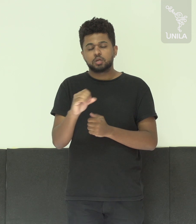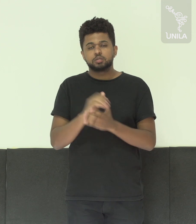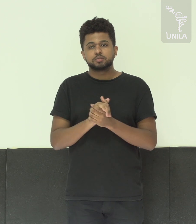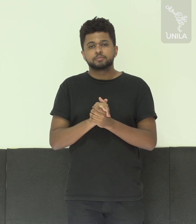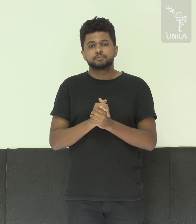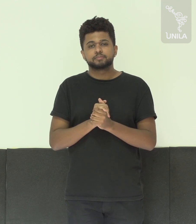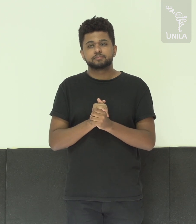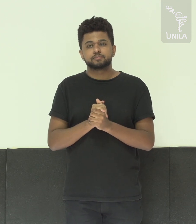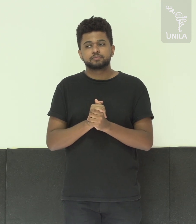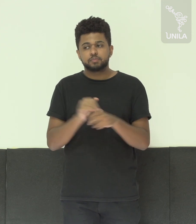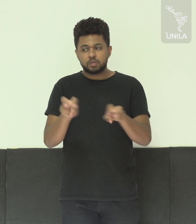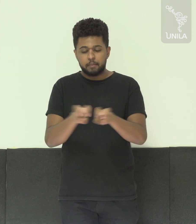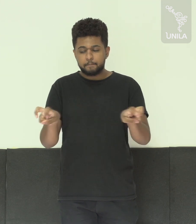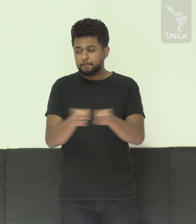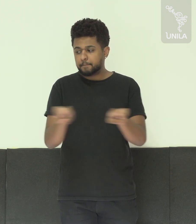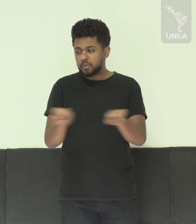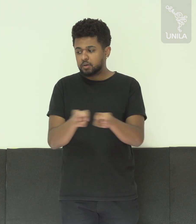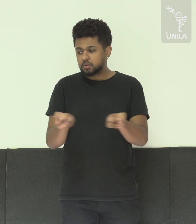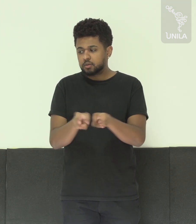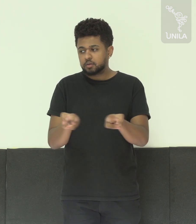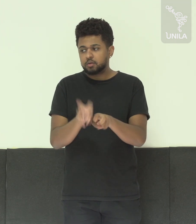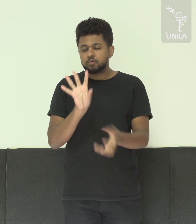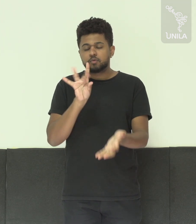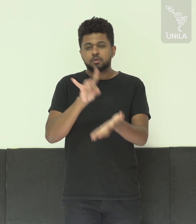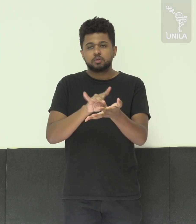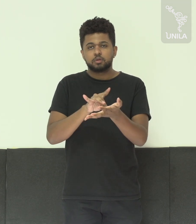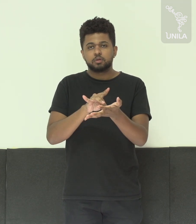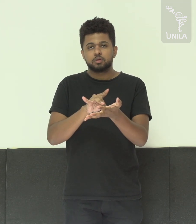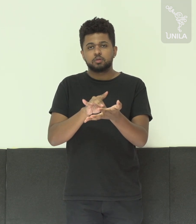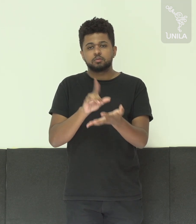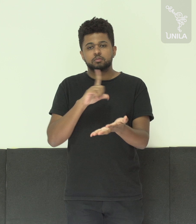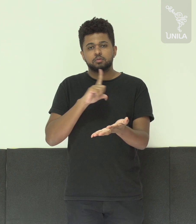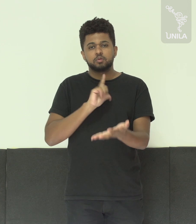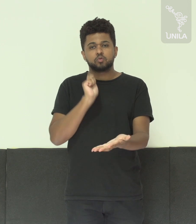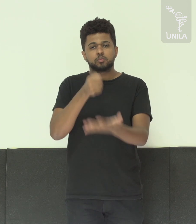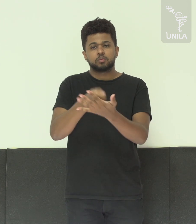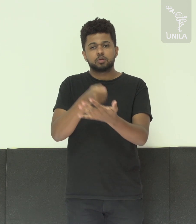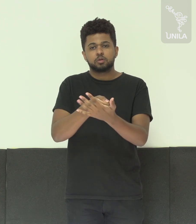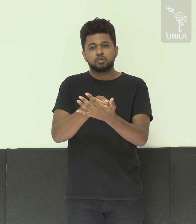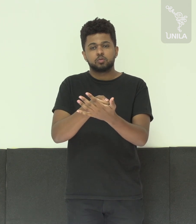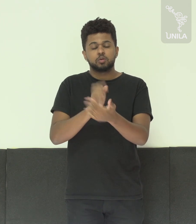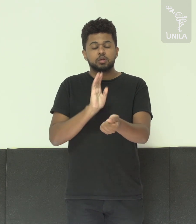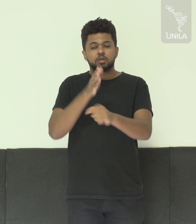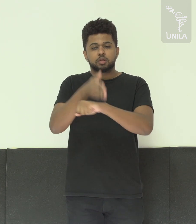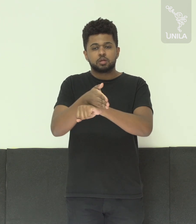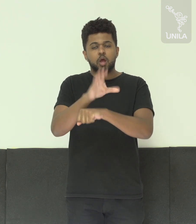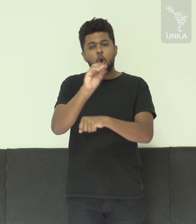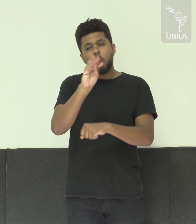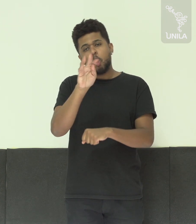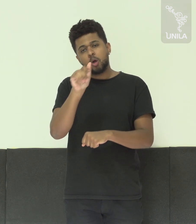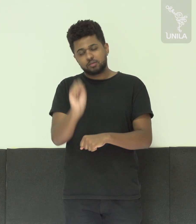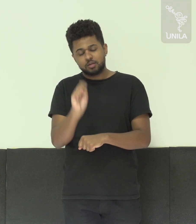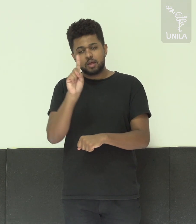7.3.10. Da banca de verificação e validação dos requisitos obrigatórios para ingresso nas